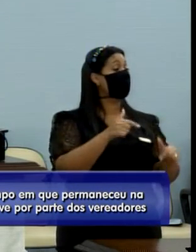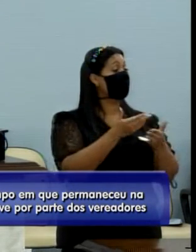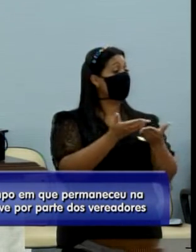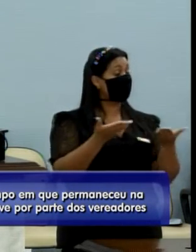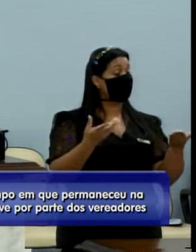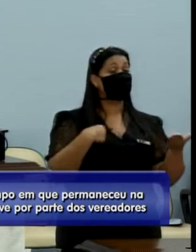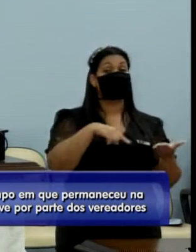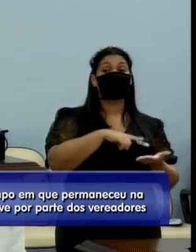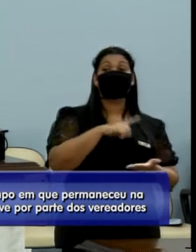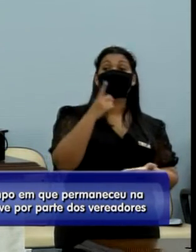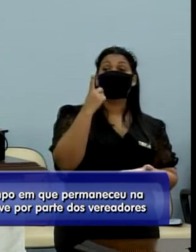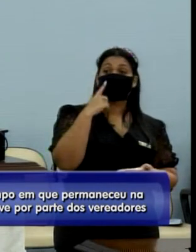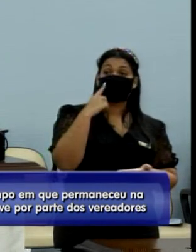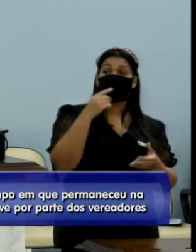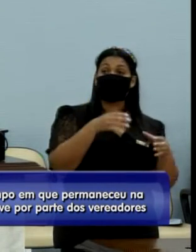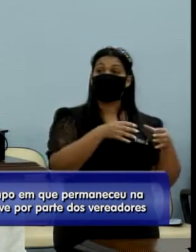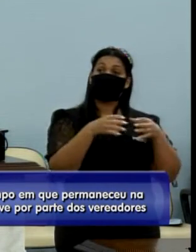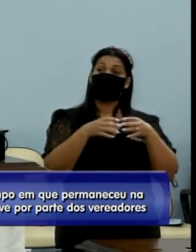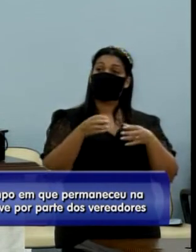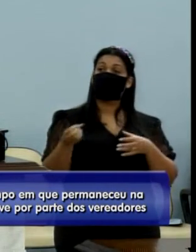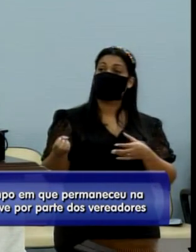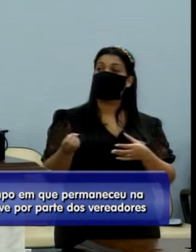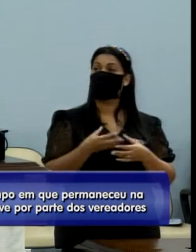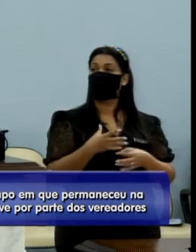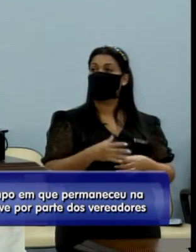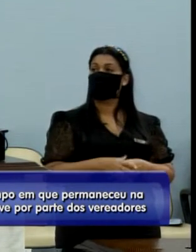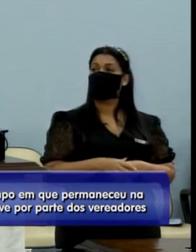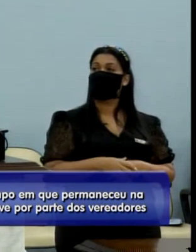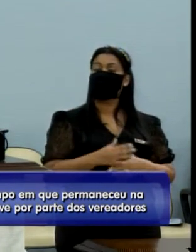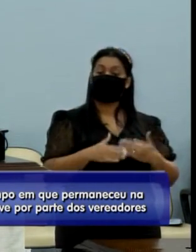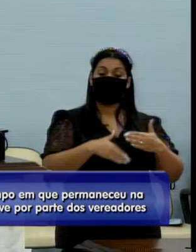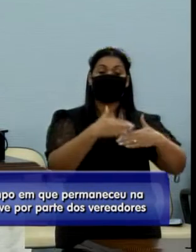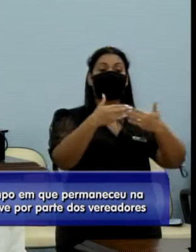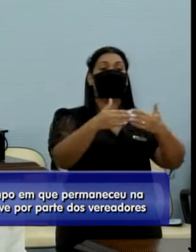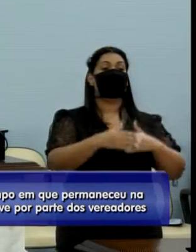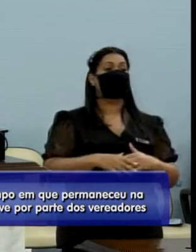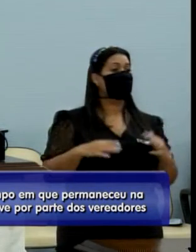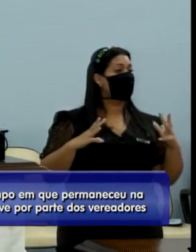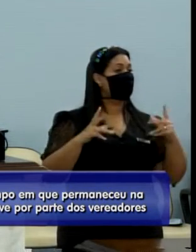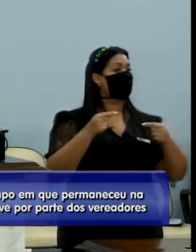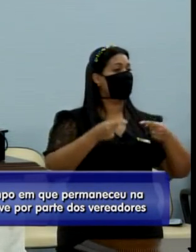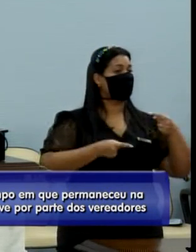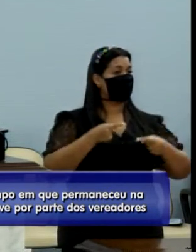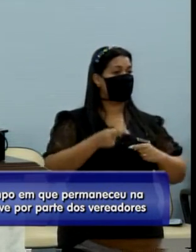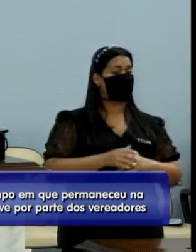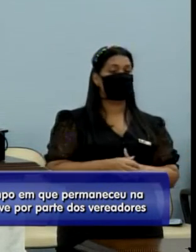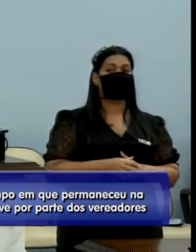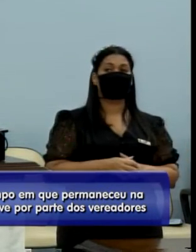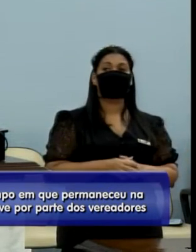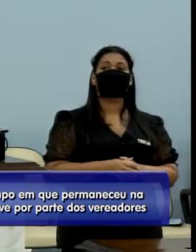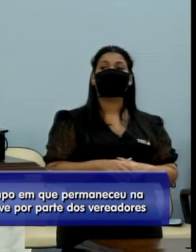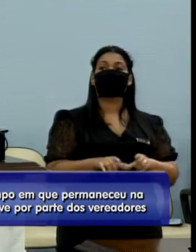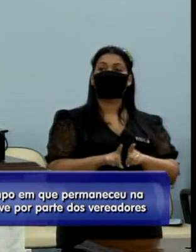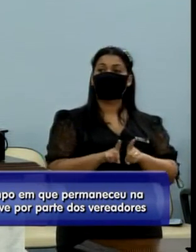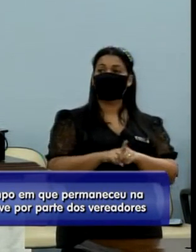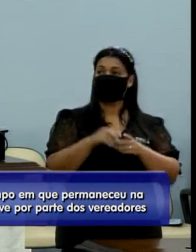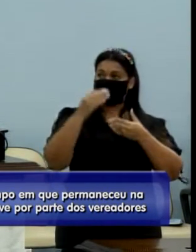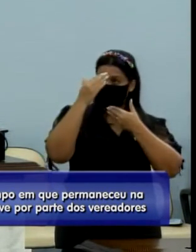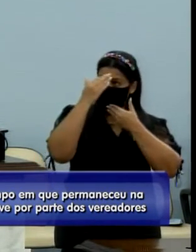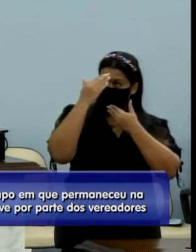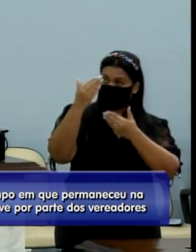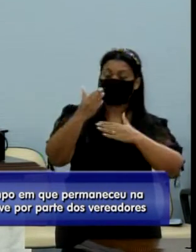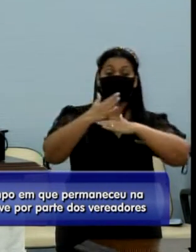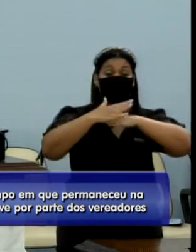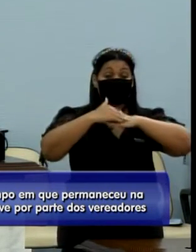vocês a gente tá vendo que é uma turma nova que é essa é a evolução de toda a política e agradecer aos funcionários